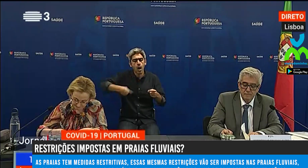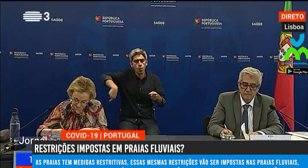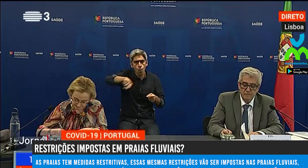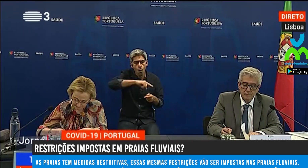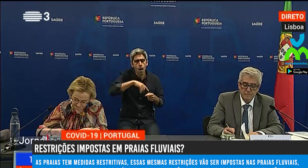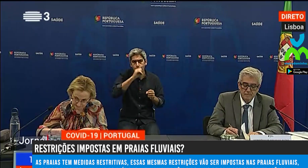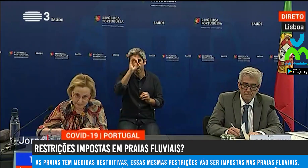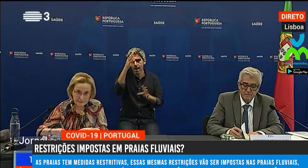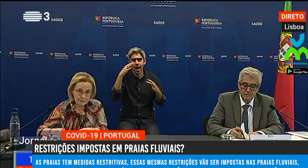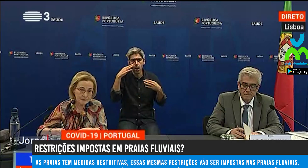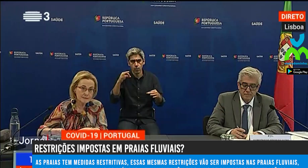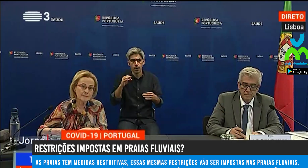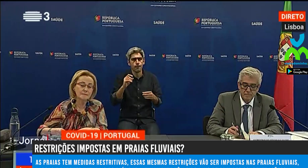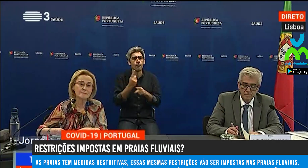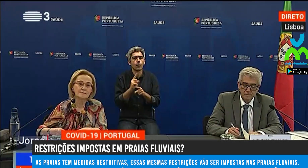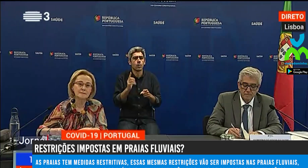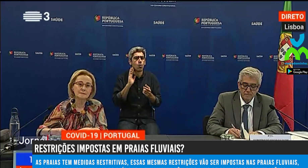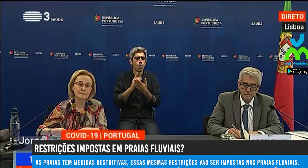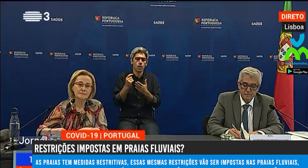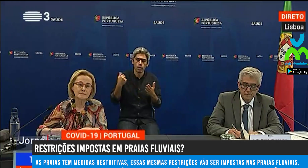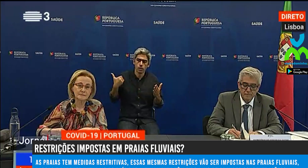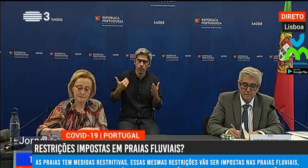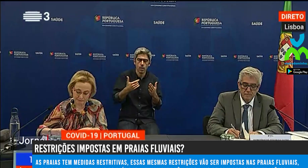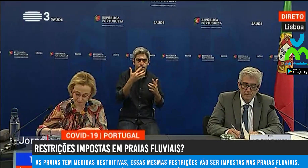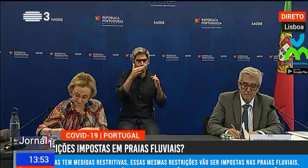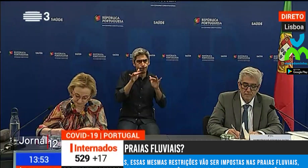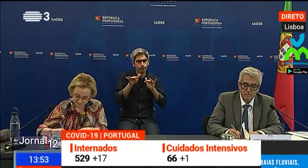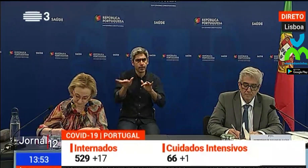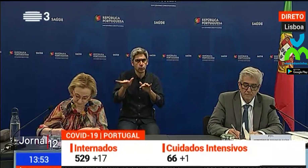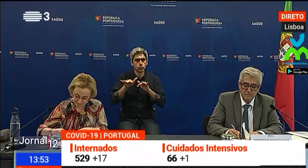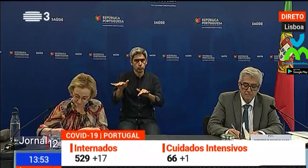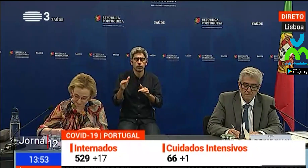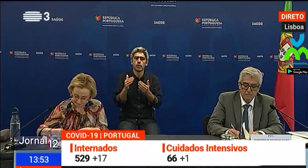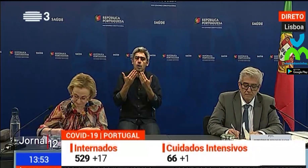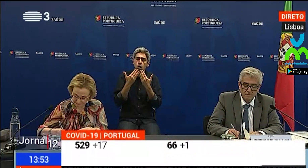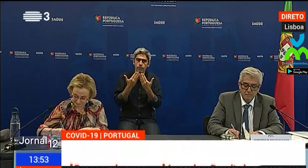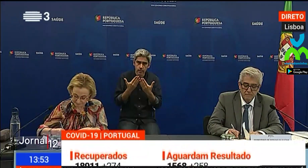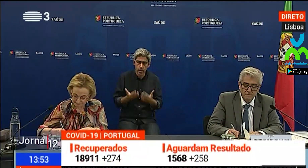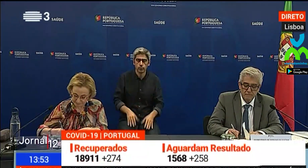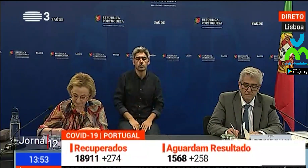naturais, que ultimamente têm sido alvo de grandes concentrações? Obrigado.